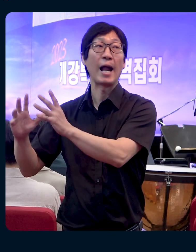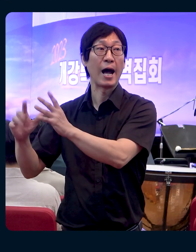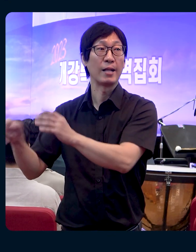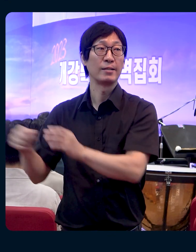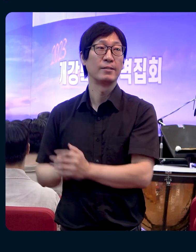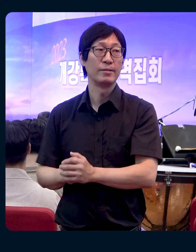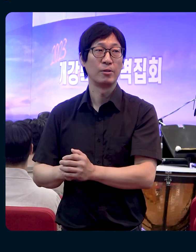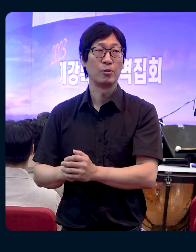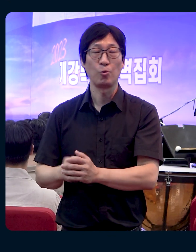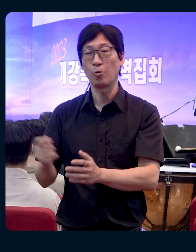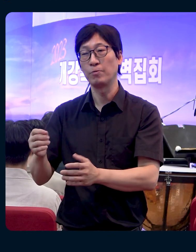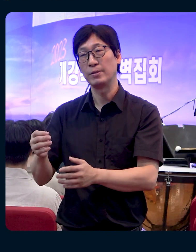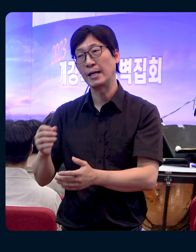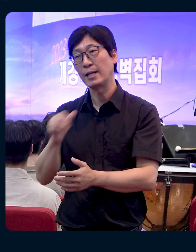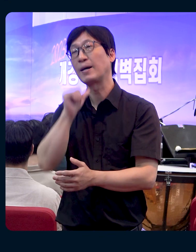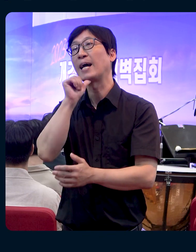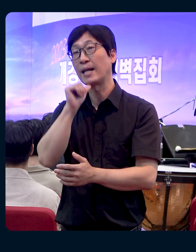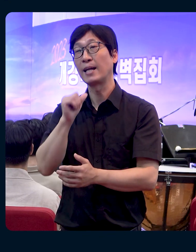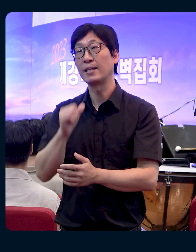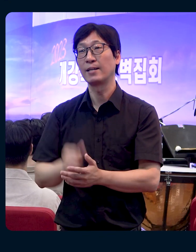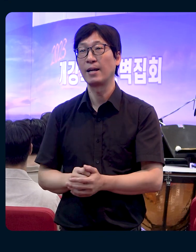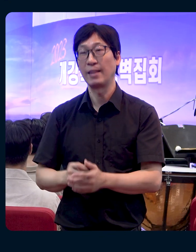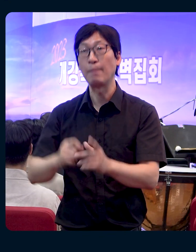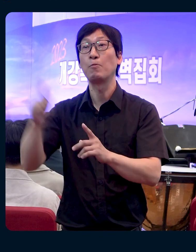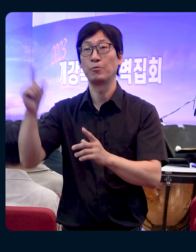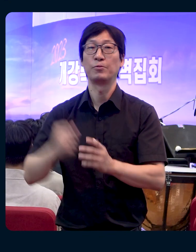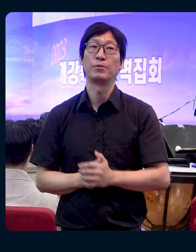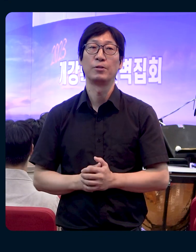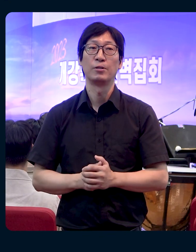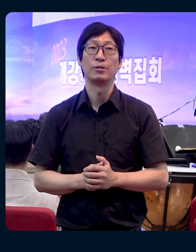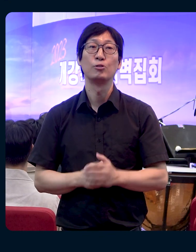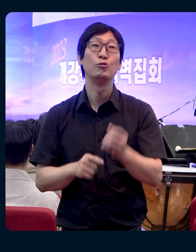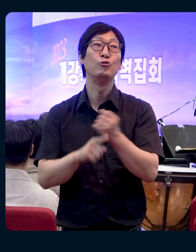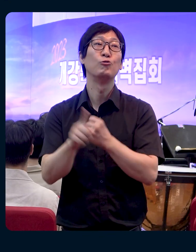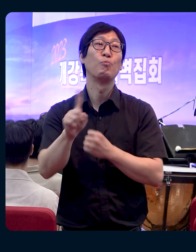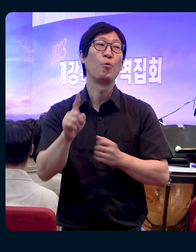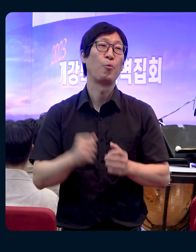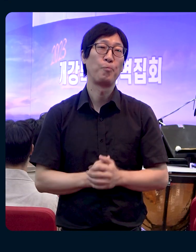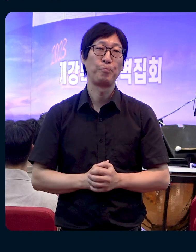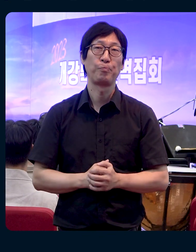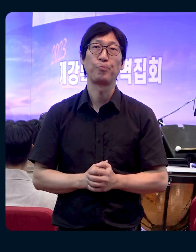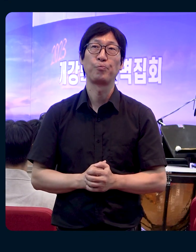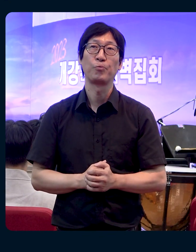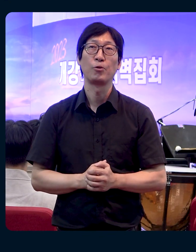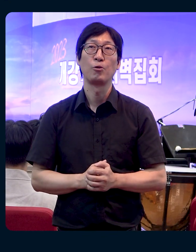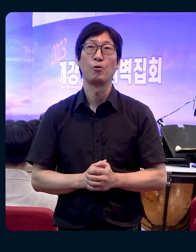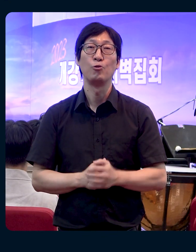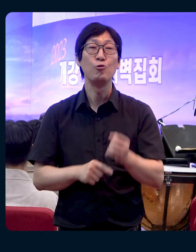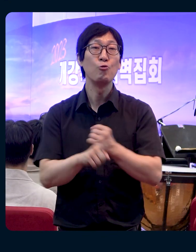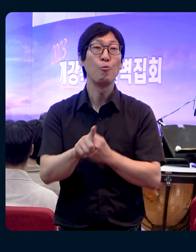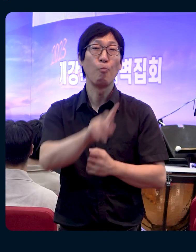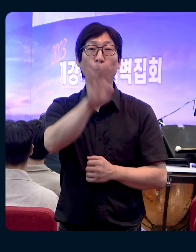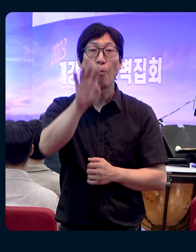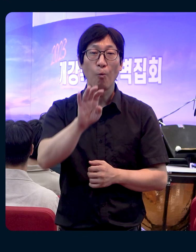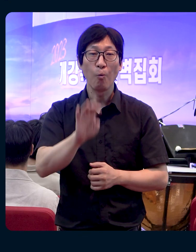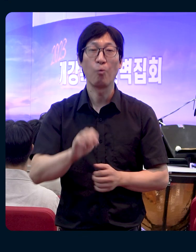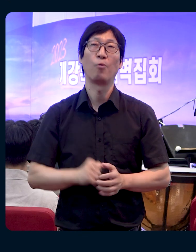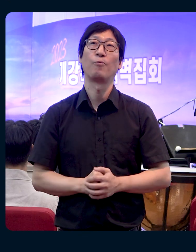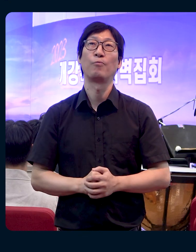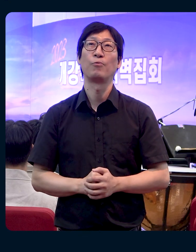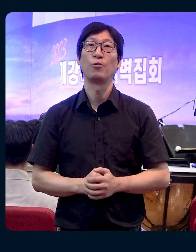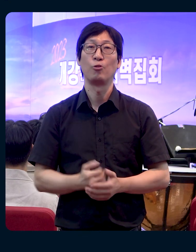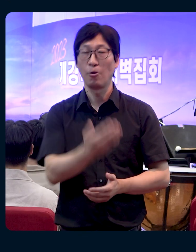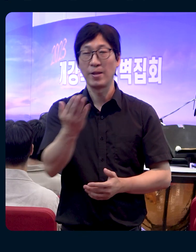그런 나라들은 못 사는 것이 일반적이에요. 그 왜 그러냐? 무엇 때문에 그러냐? 아마 여러분